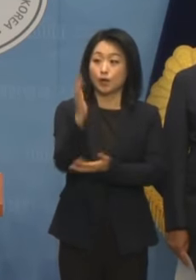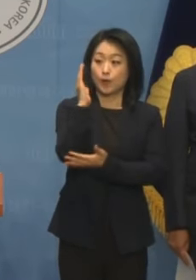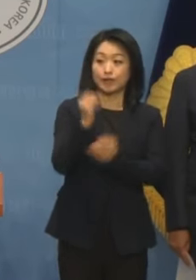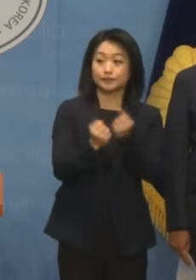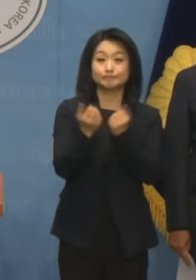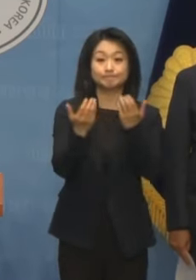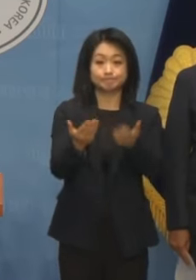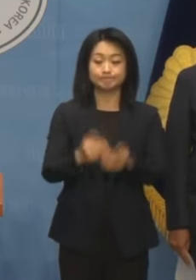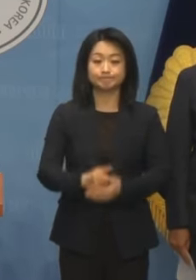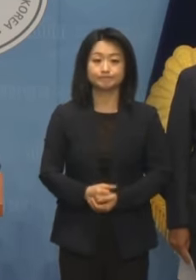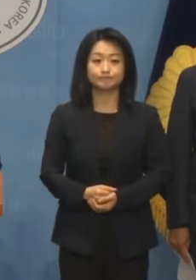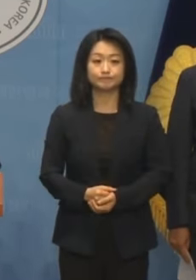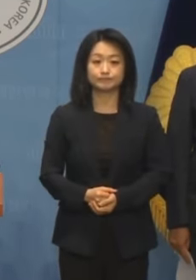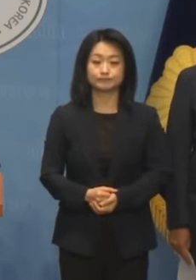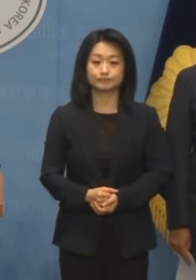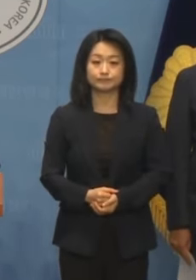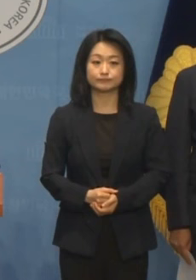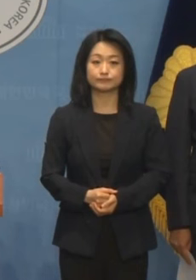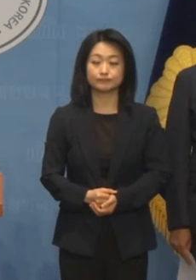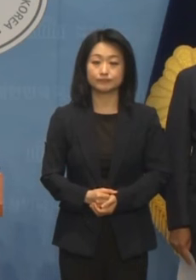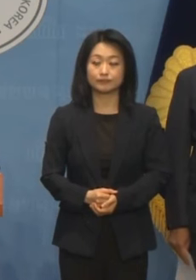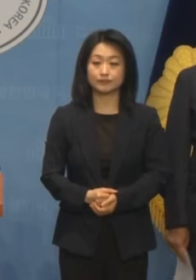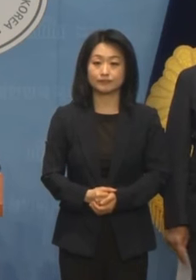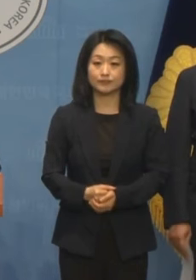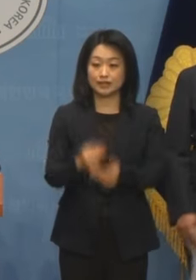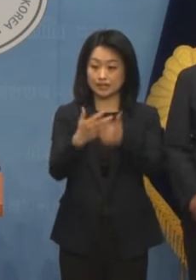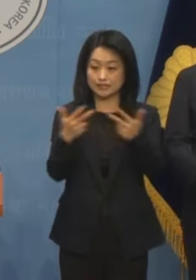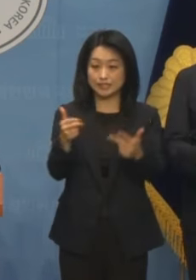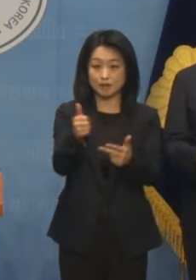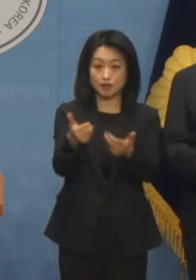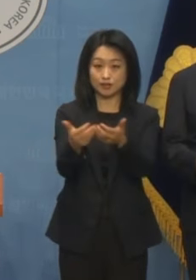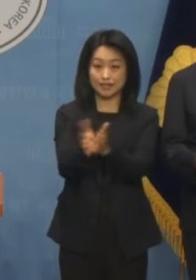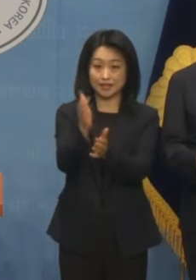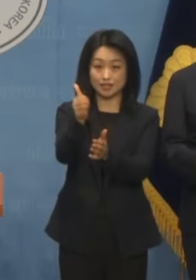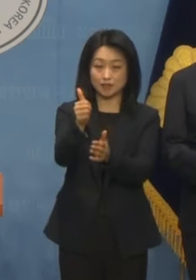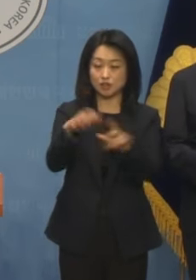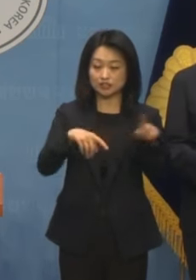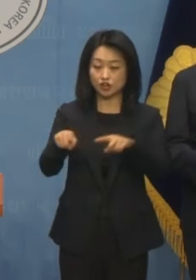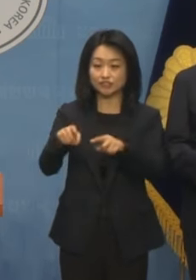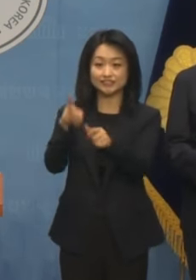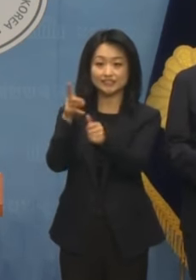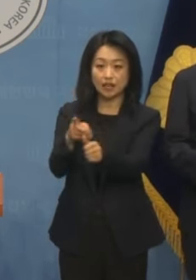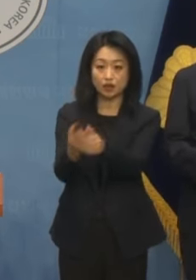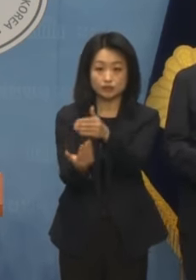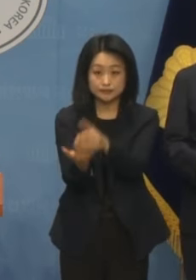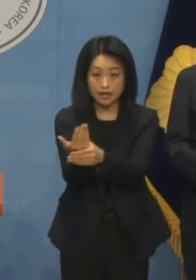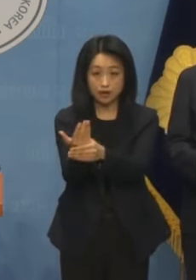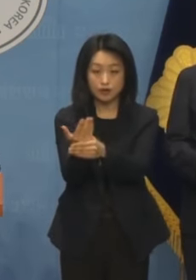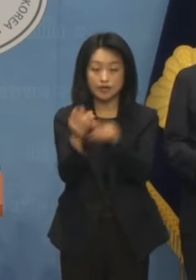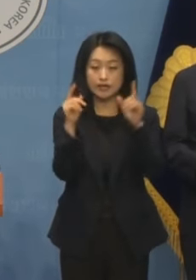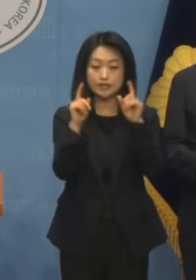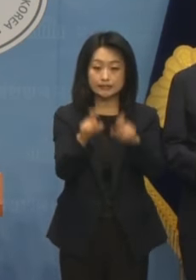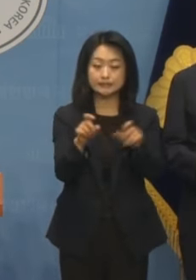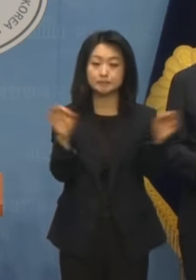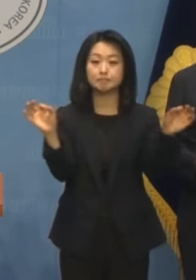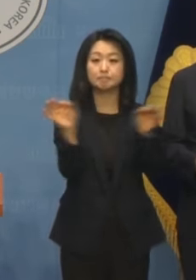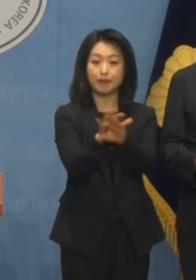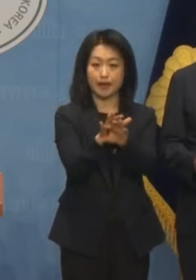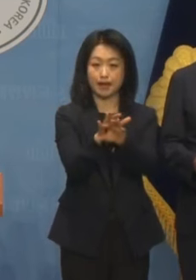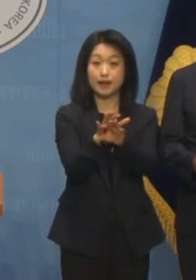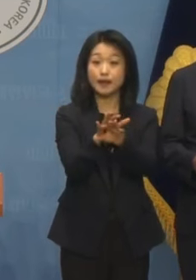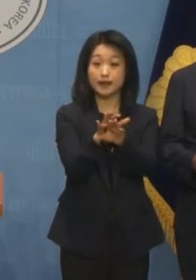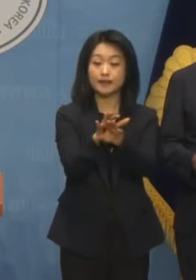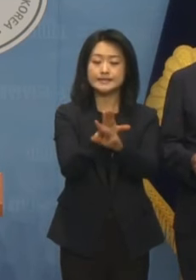기자회견문 낭독하겠습니다. 이재명 당대표 정치 테러 사건에 대해 한 점 의혹도